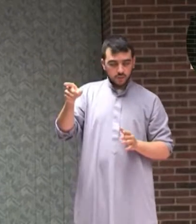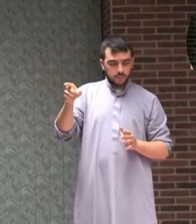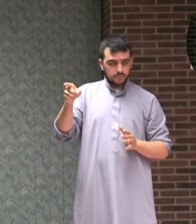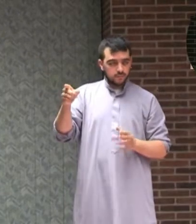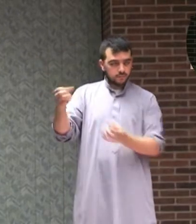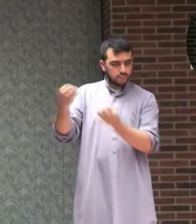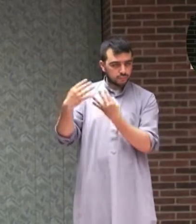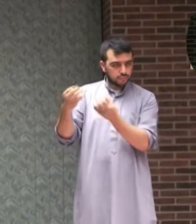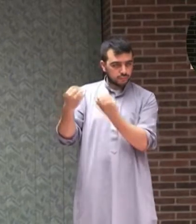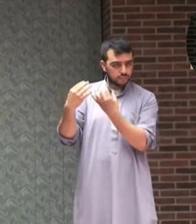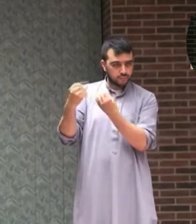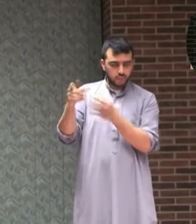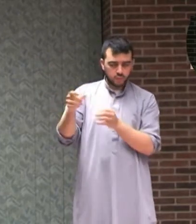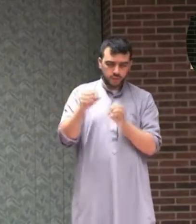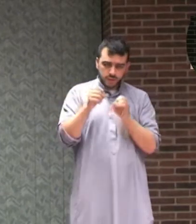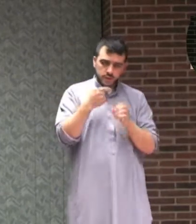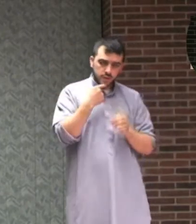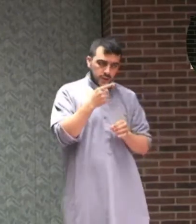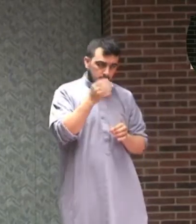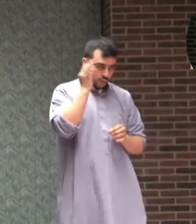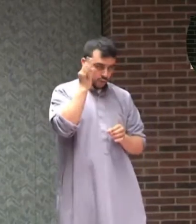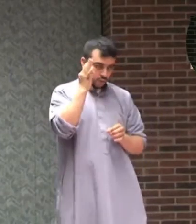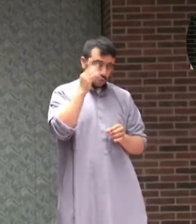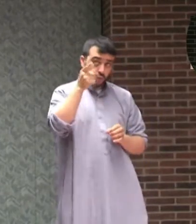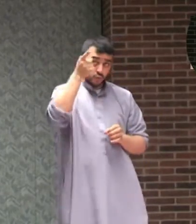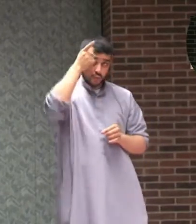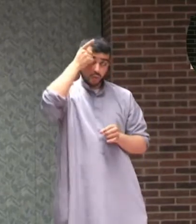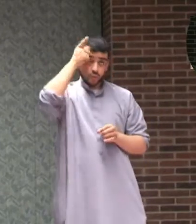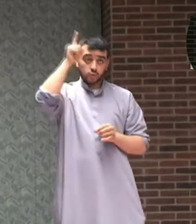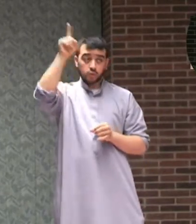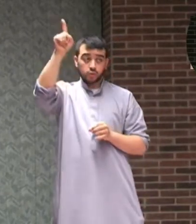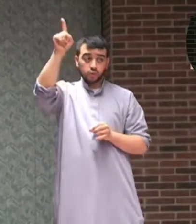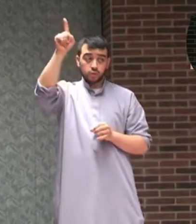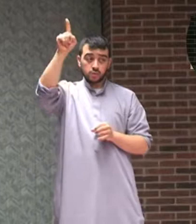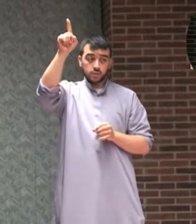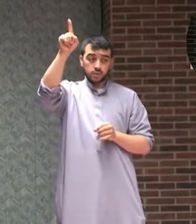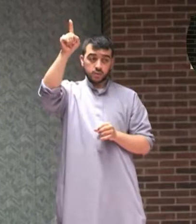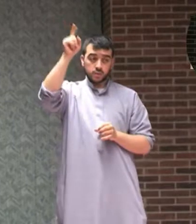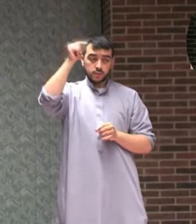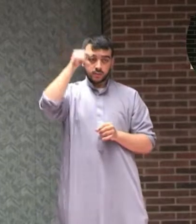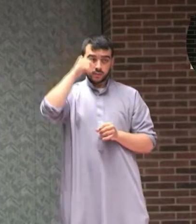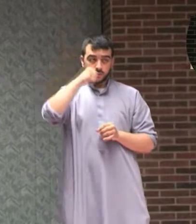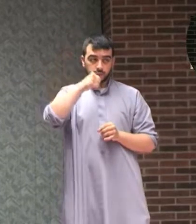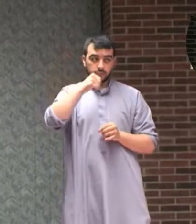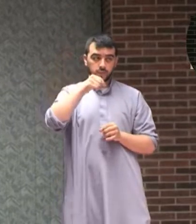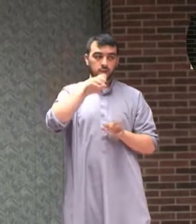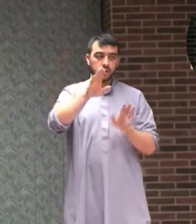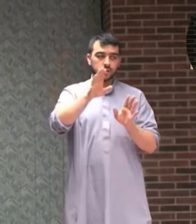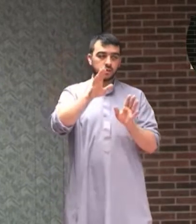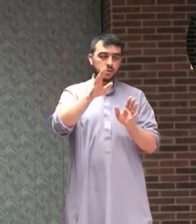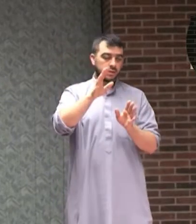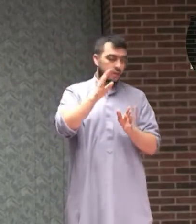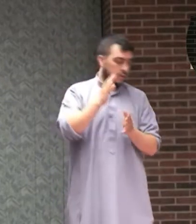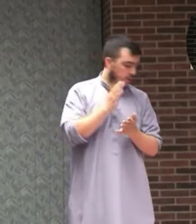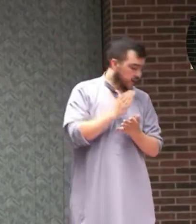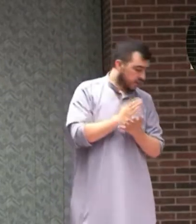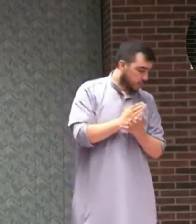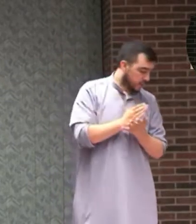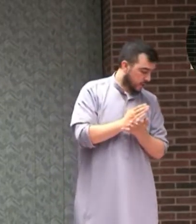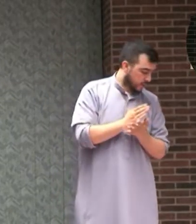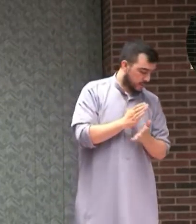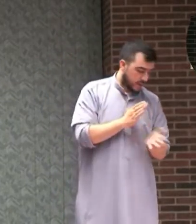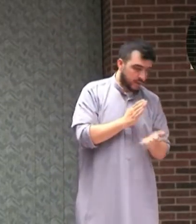nous dit, à nous chers croyants et croyantes, il nous dit, il nous rappelle subhanahu que